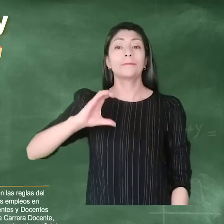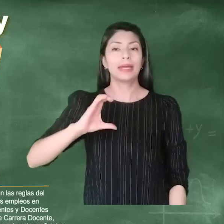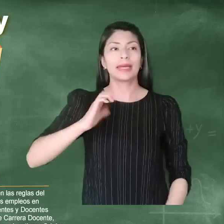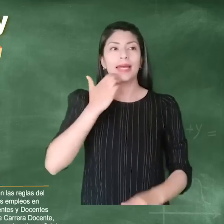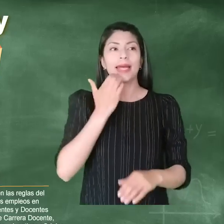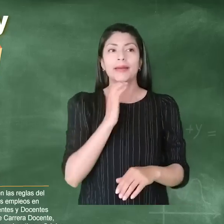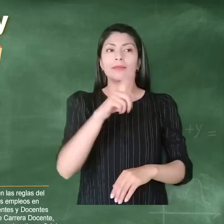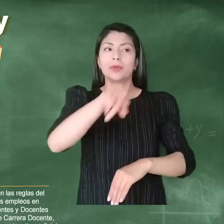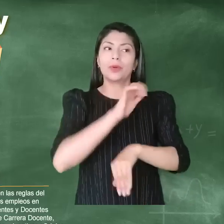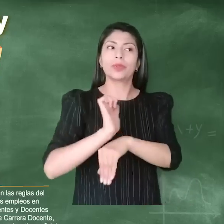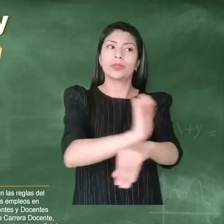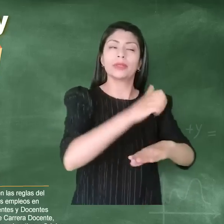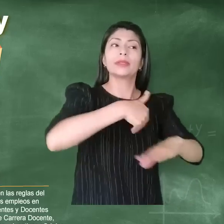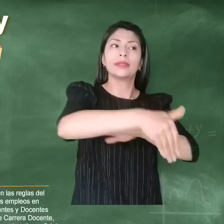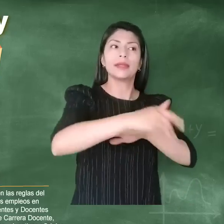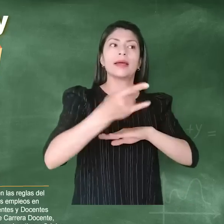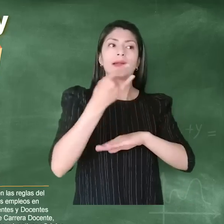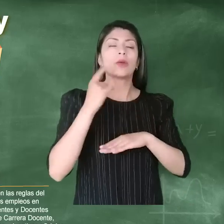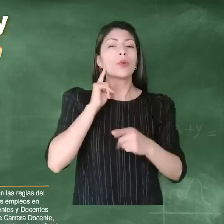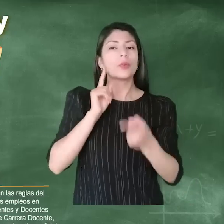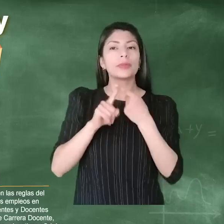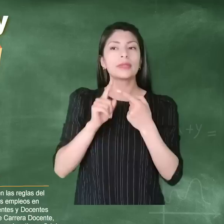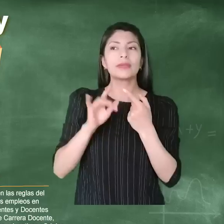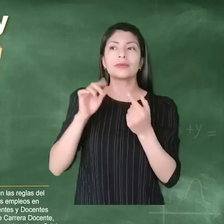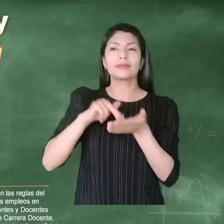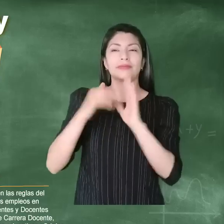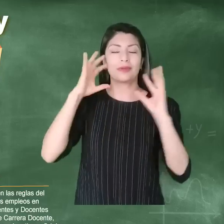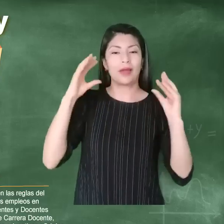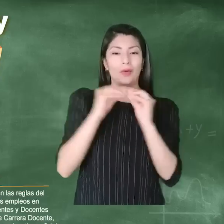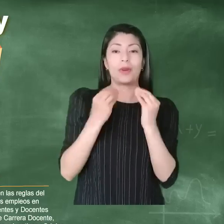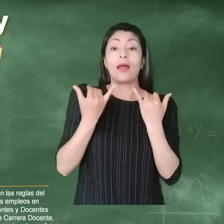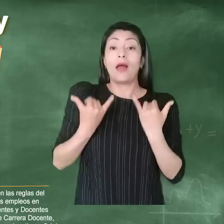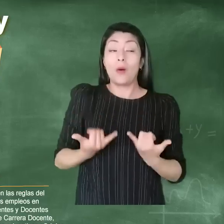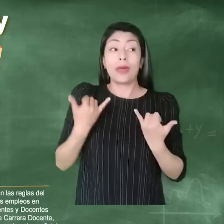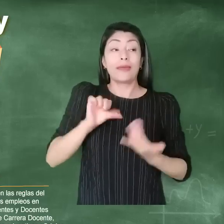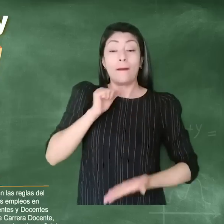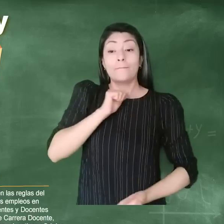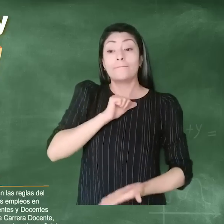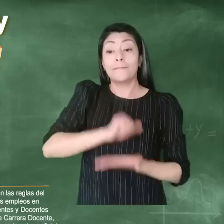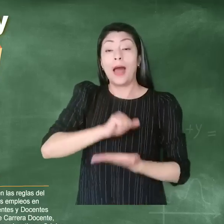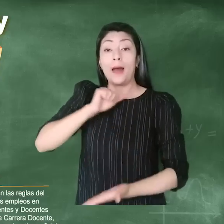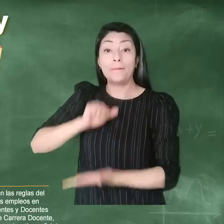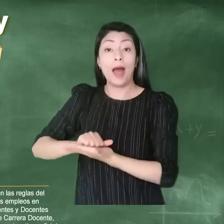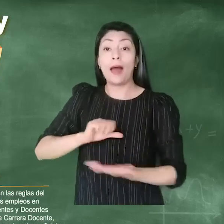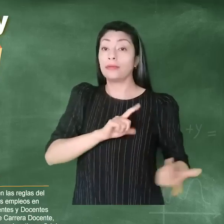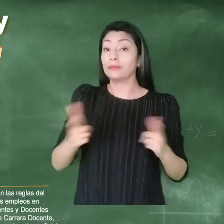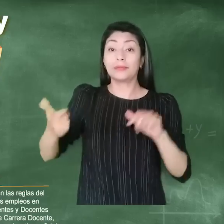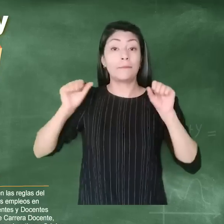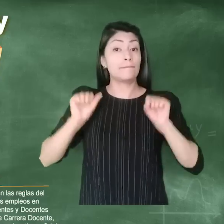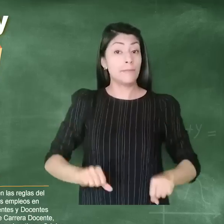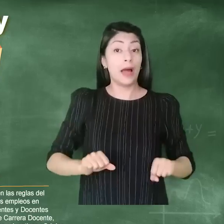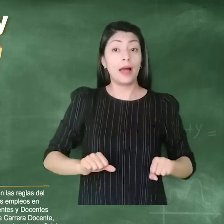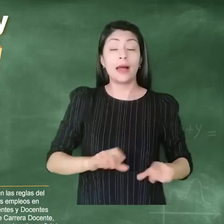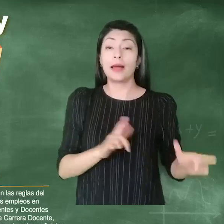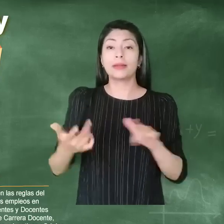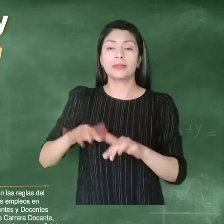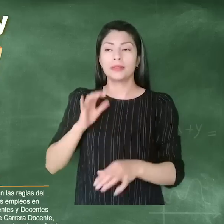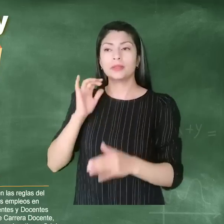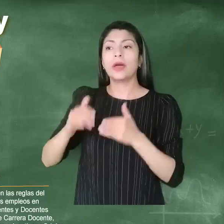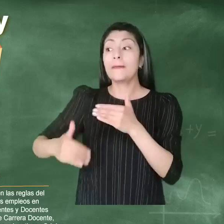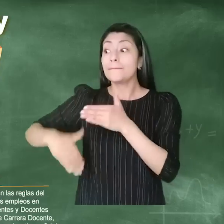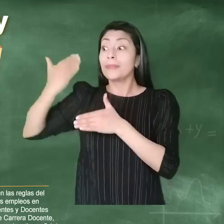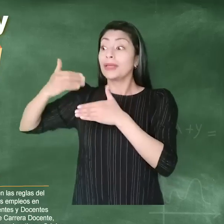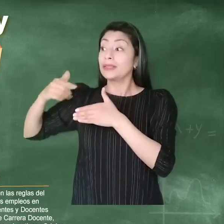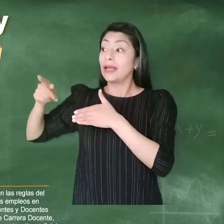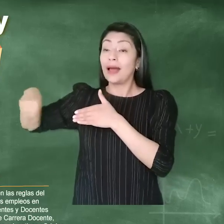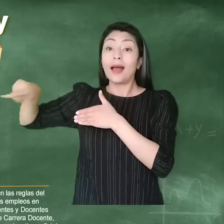en la OPEC, que la entidad solicita con posterioridad a la aprobación de este acuerdo, y antes de que inicie la correspondiente